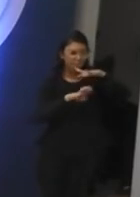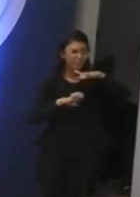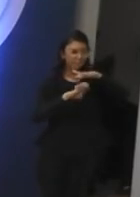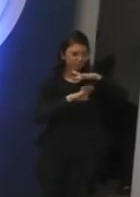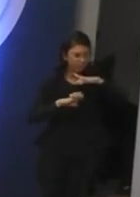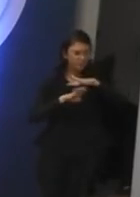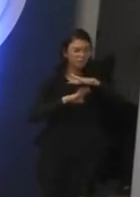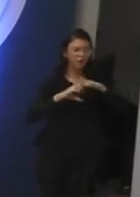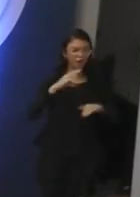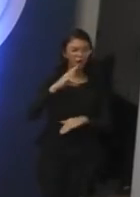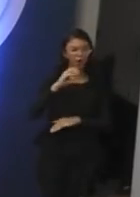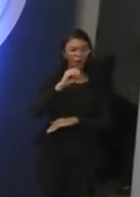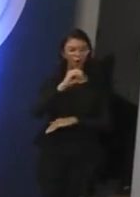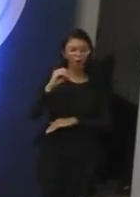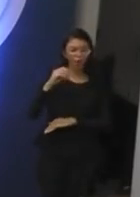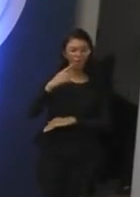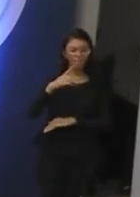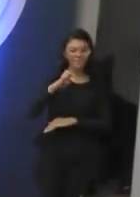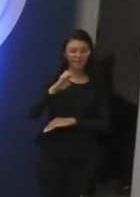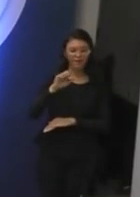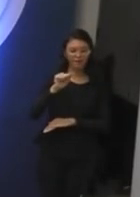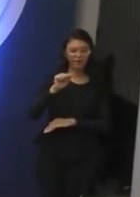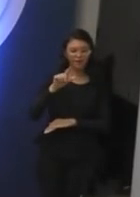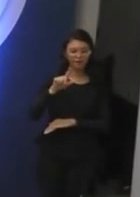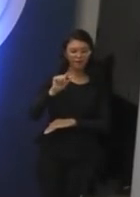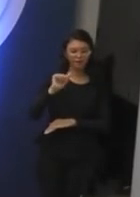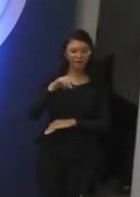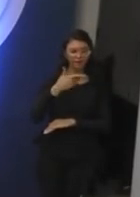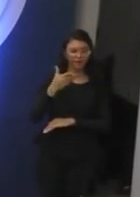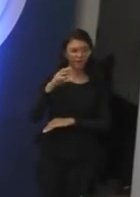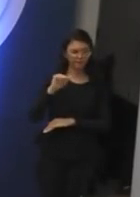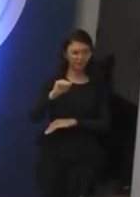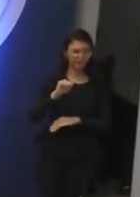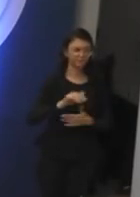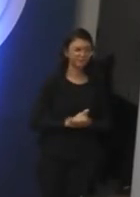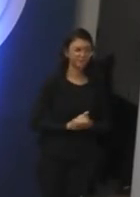unidades consumidoras. Parabéns a toda a equipe da Cooper Aliança.